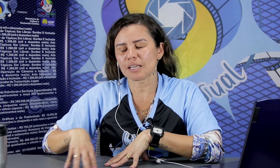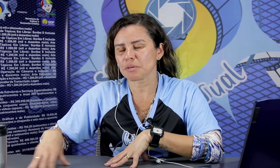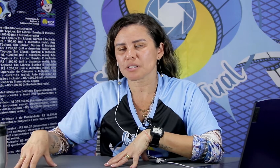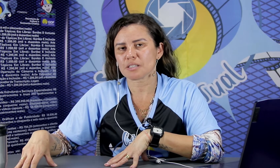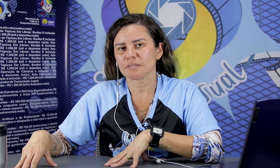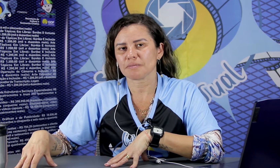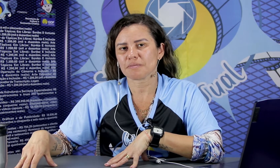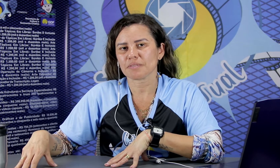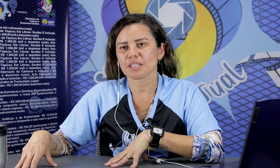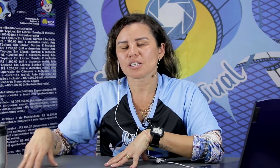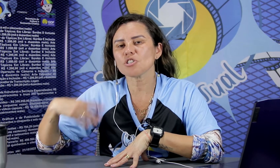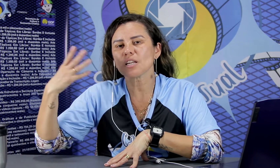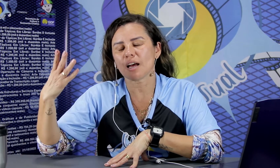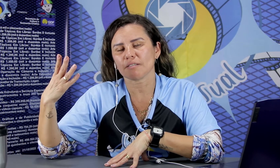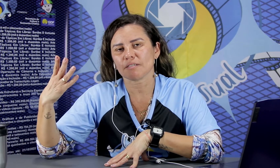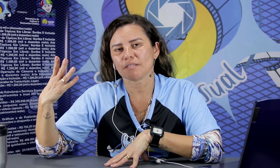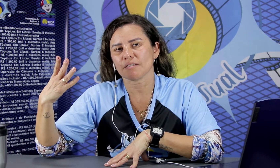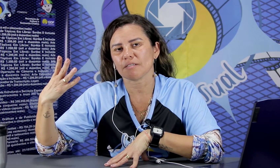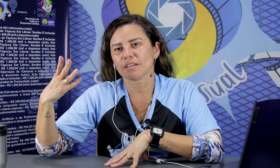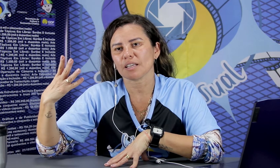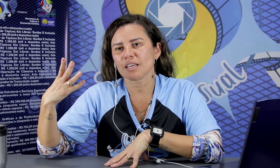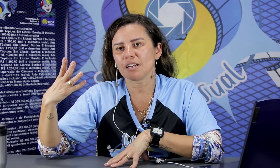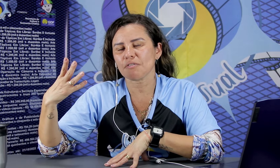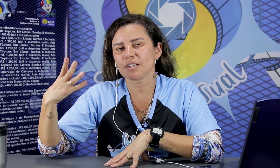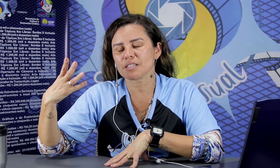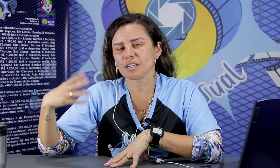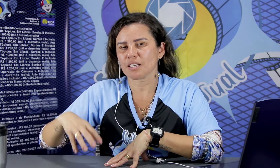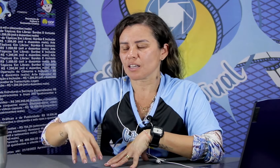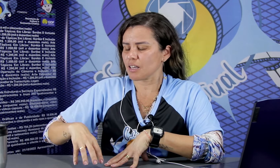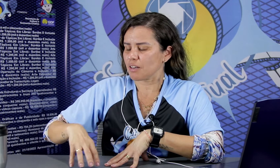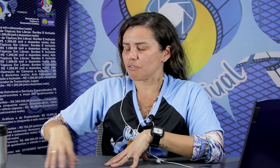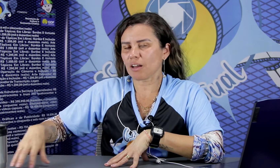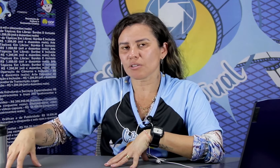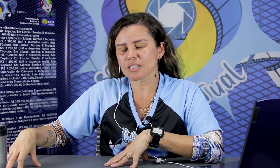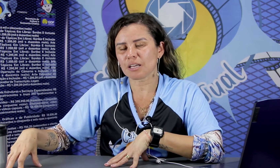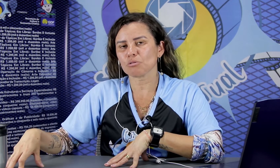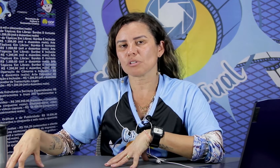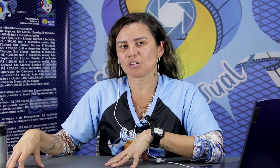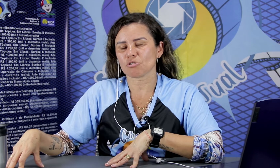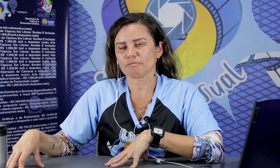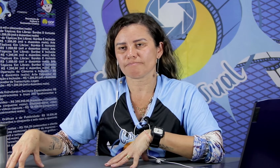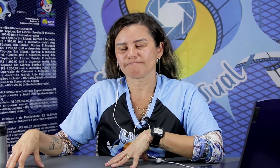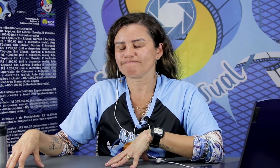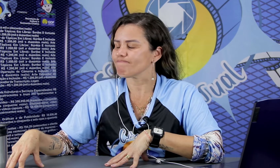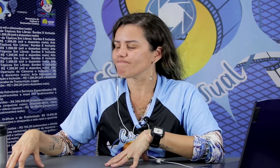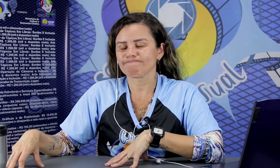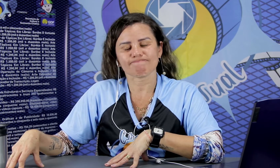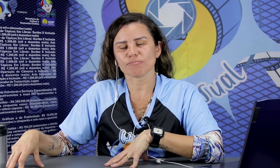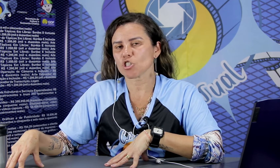Libras. Que dirá que ele vai ser valorizado no texto? De jeito